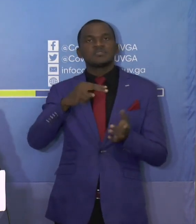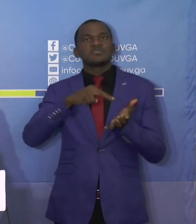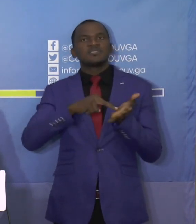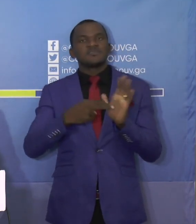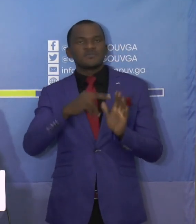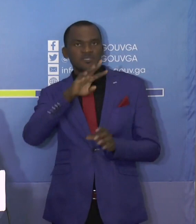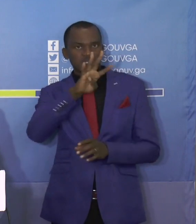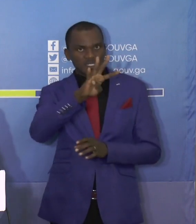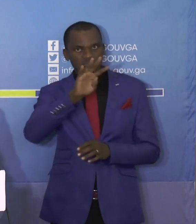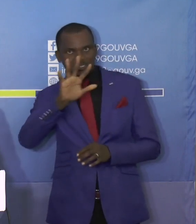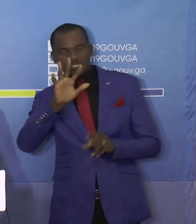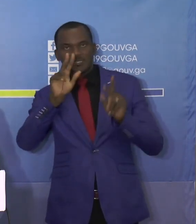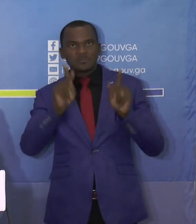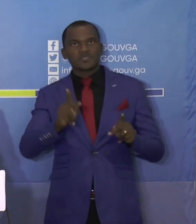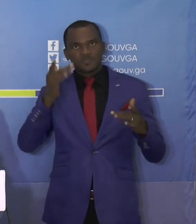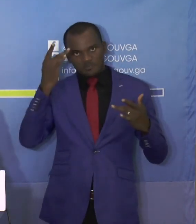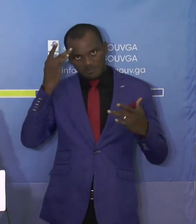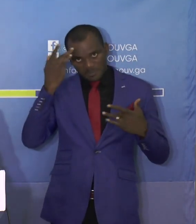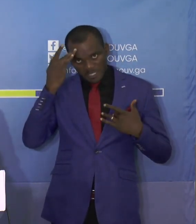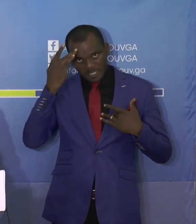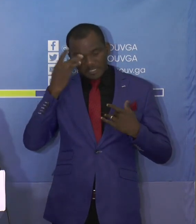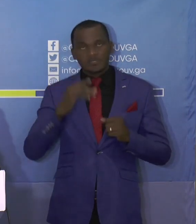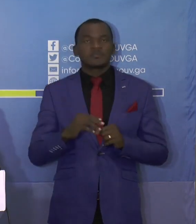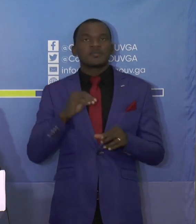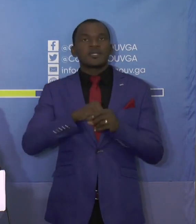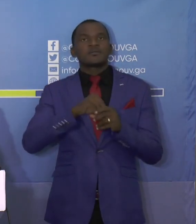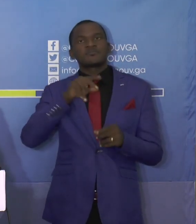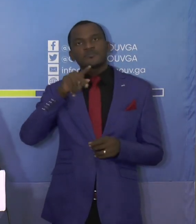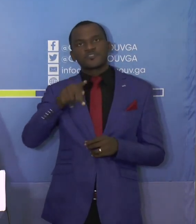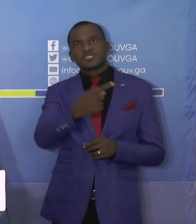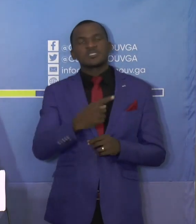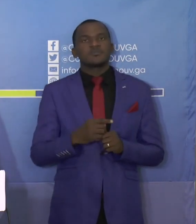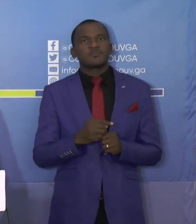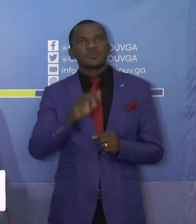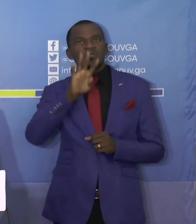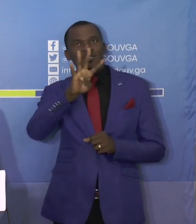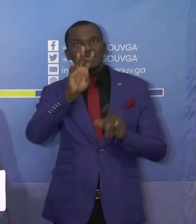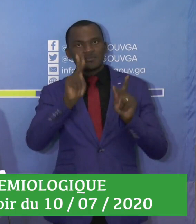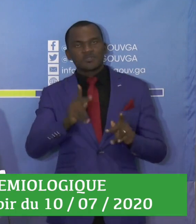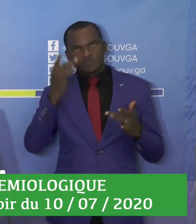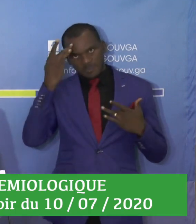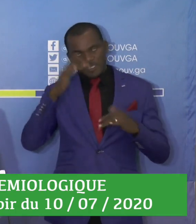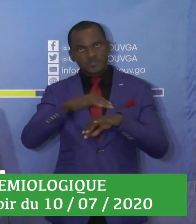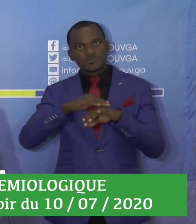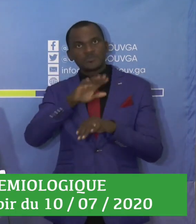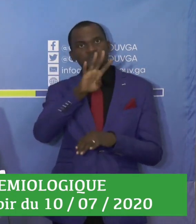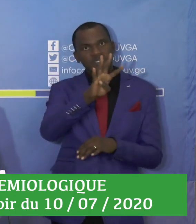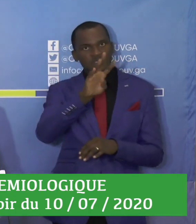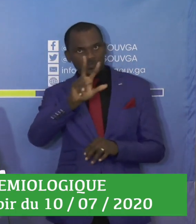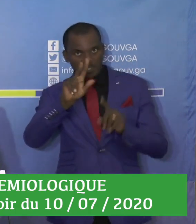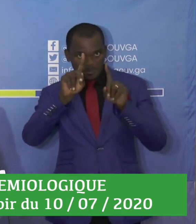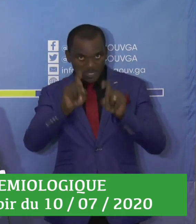soit 45 cas positifs dans la province de Logoué-Maritime. 4 nouveaux cas positifs sur 43